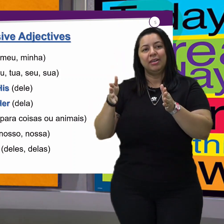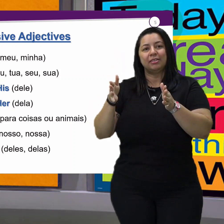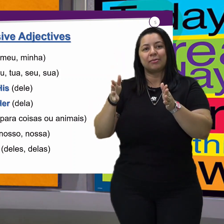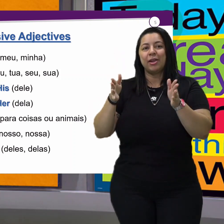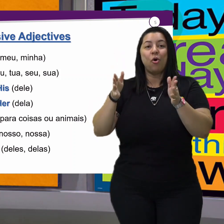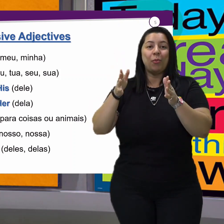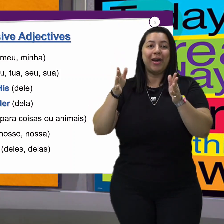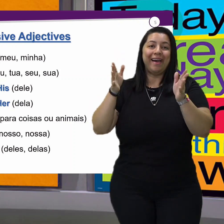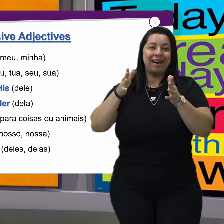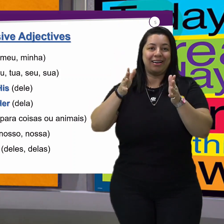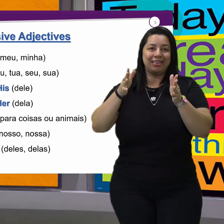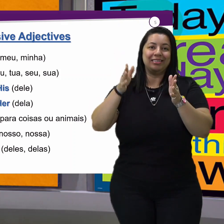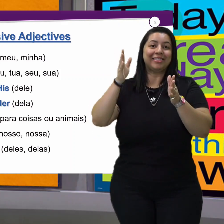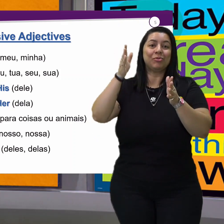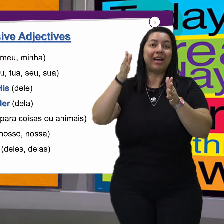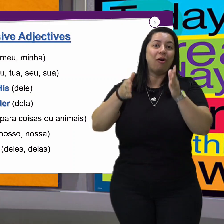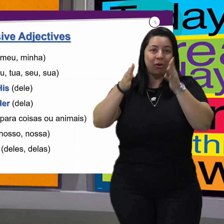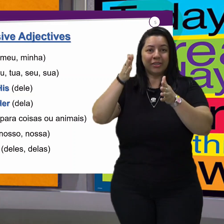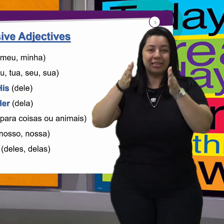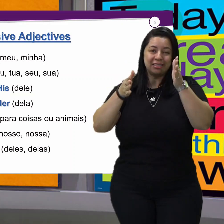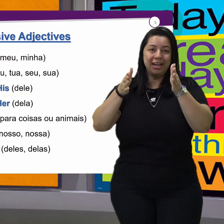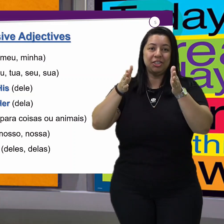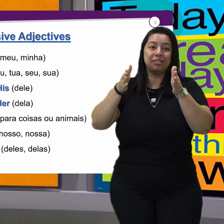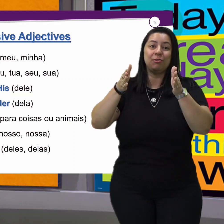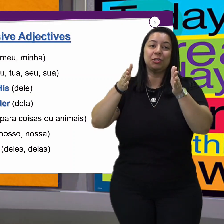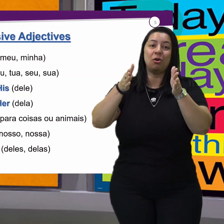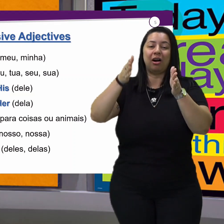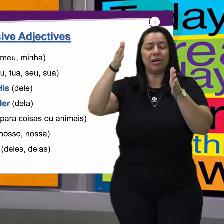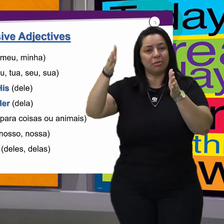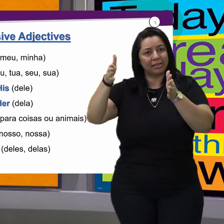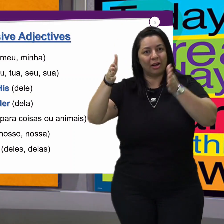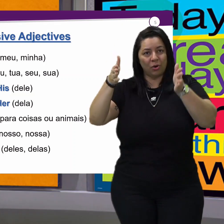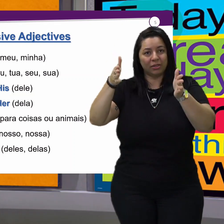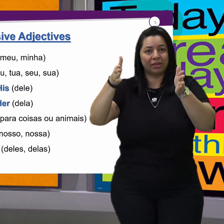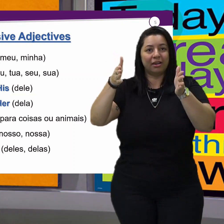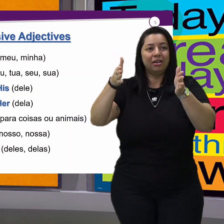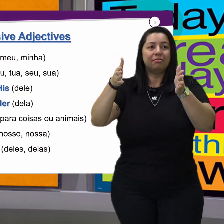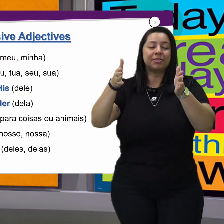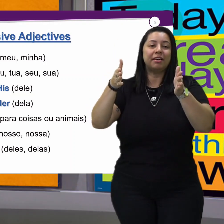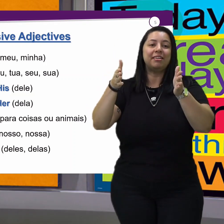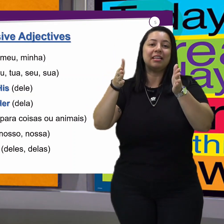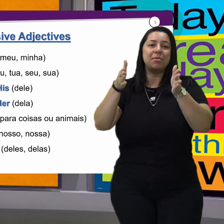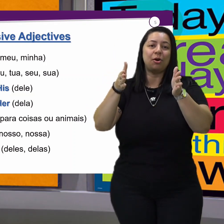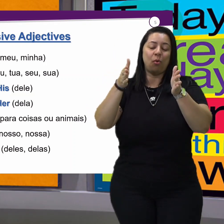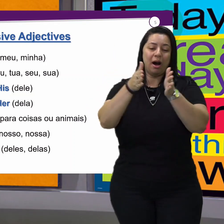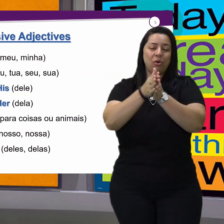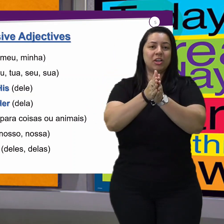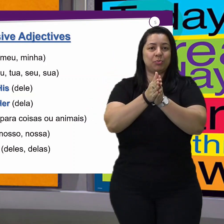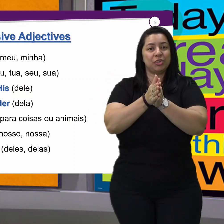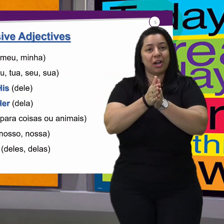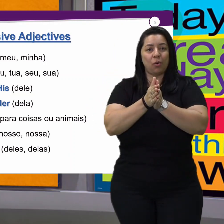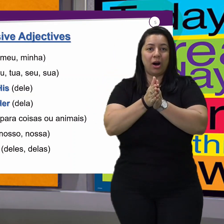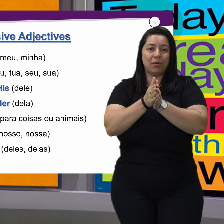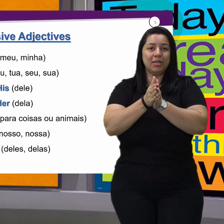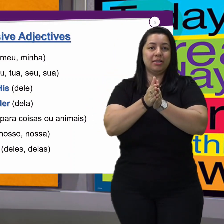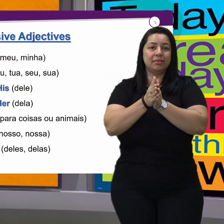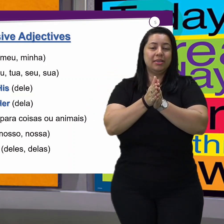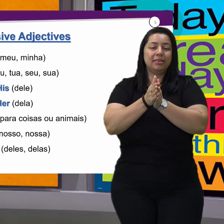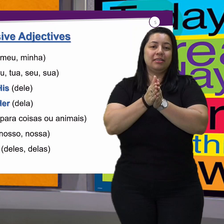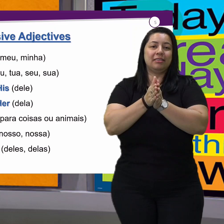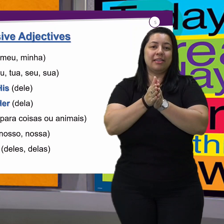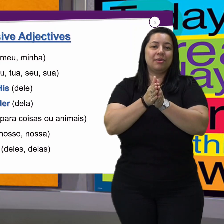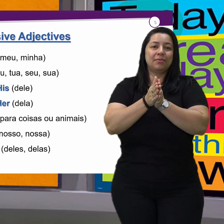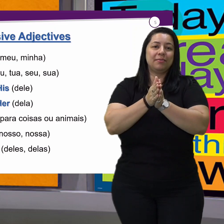Então, não tem como errar. Eles estão na ordem. Estão na ordem. Se você colocar uma do lado da outra, você vai saber qual corresponde a qual